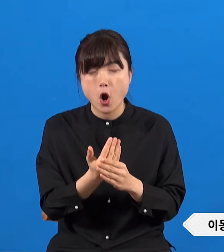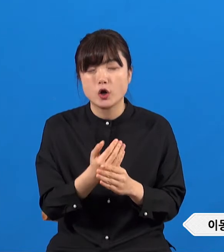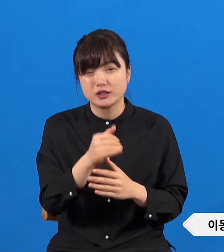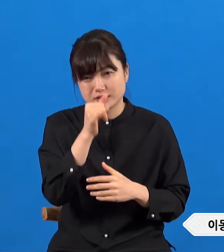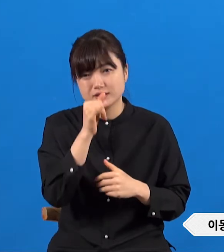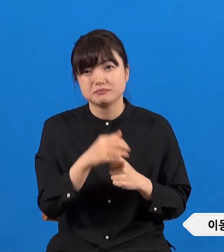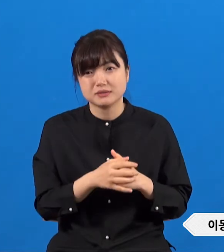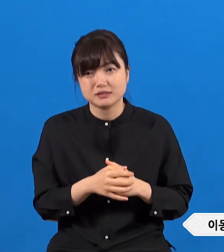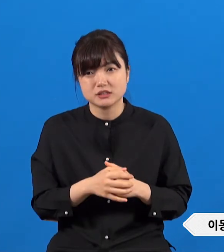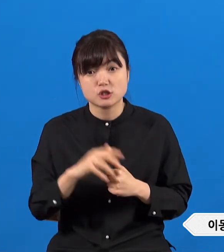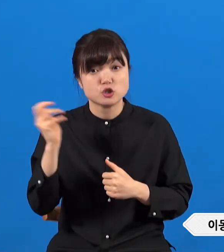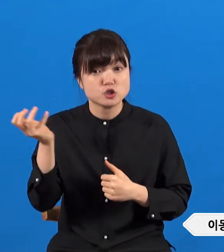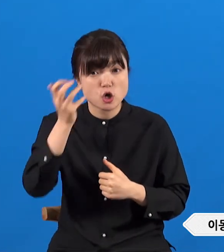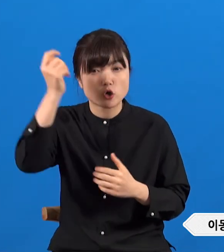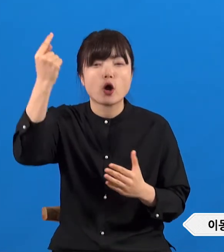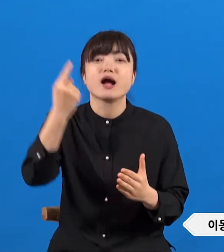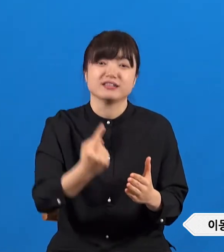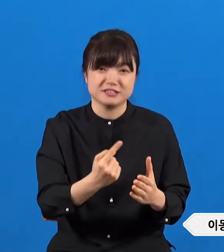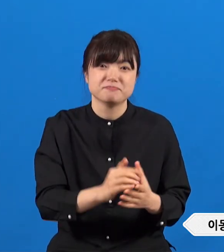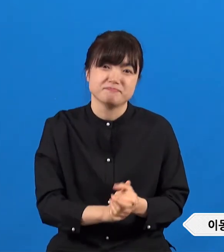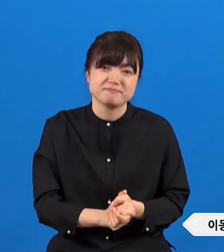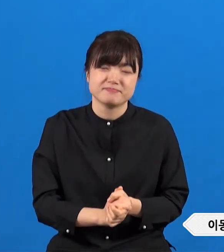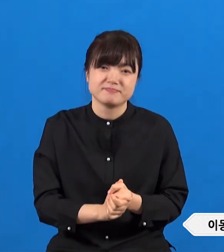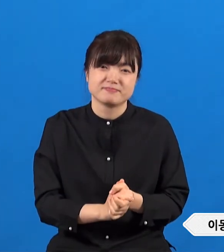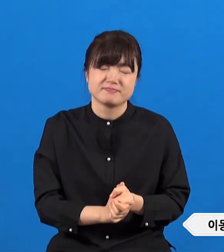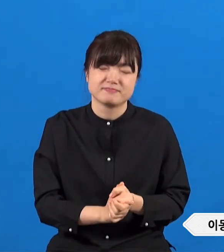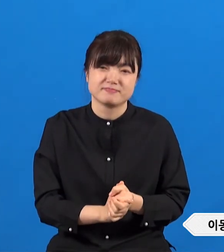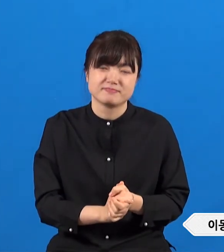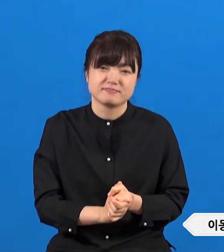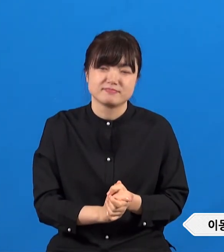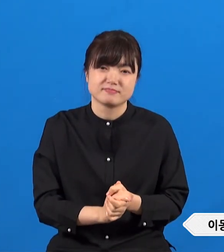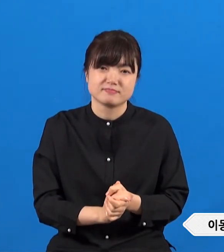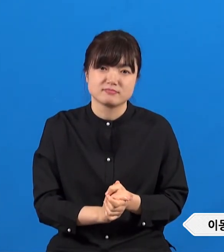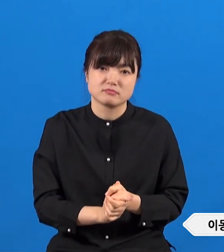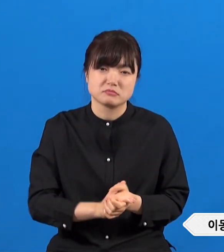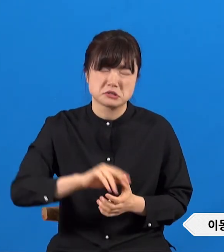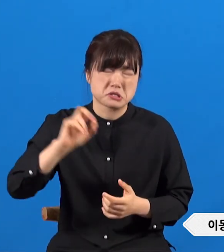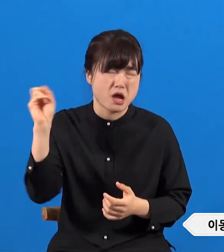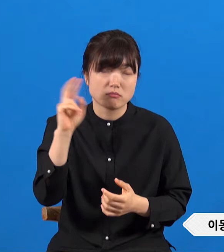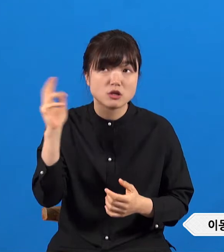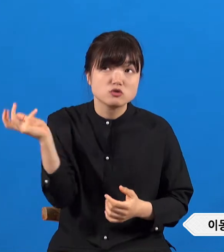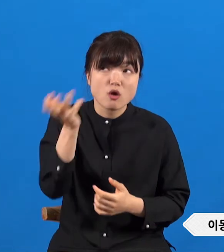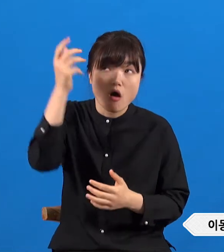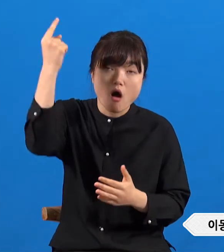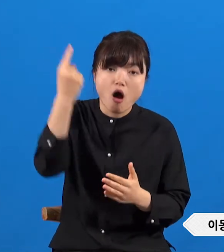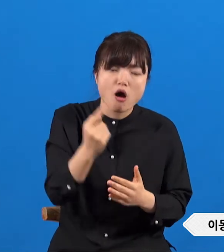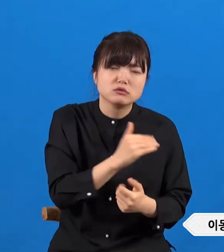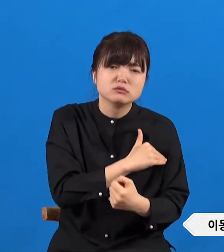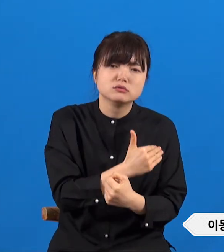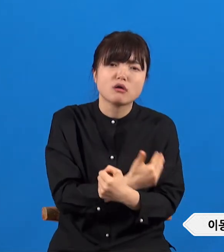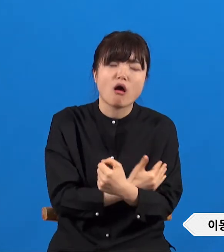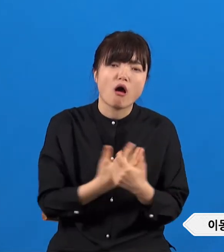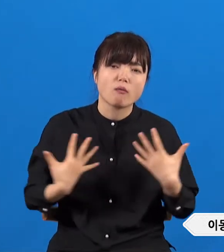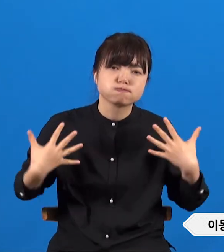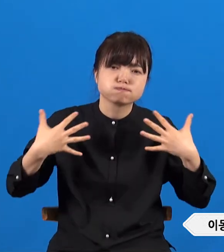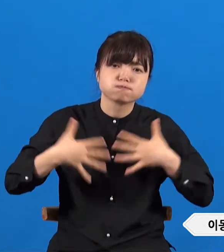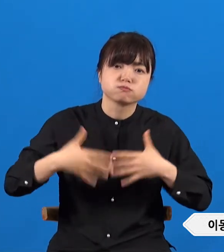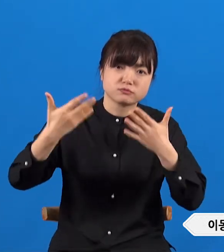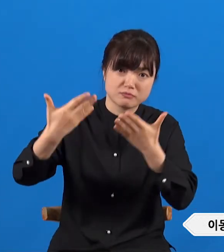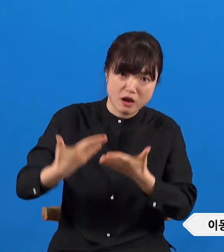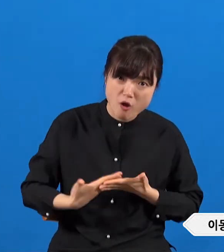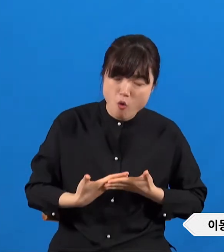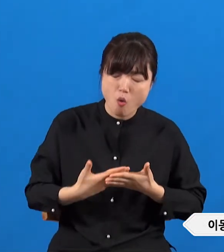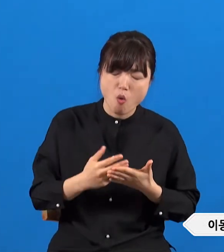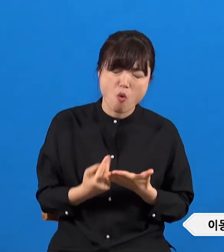우리는 잘 알고 있습니다. 성령 강림의 사건이에요. 그들은 갑자기 한순간 능력을 입고 능력으로 차지를